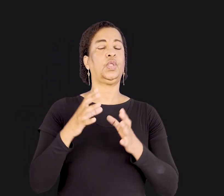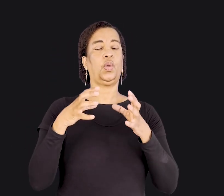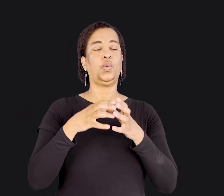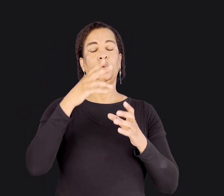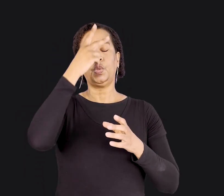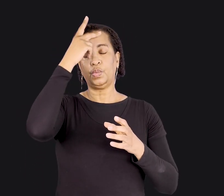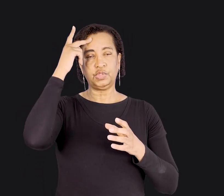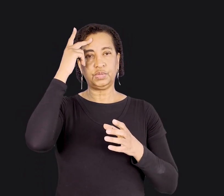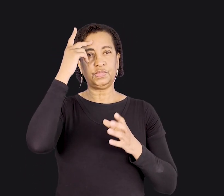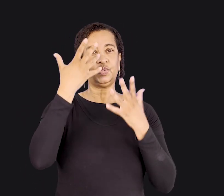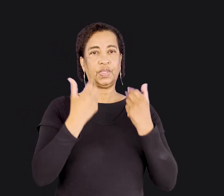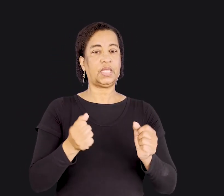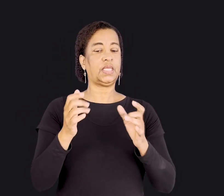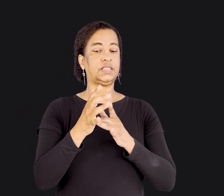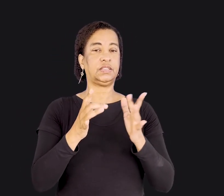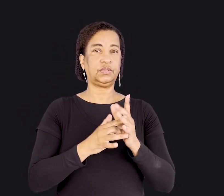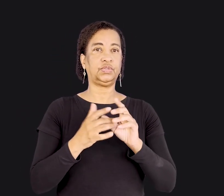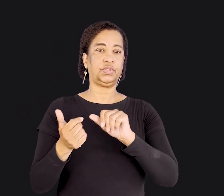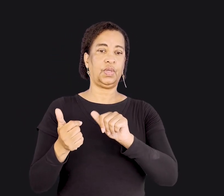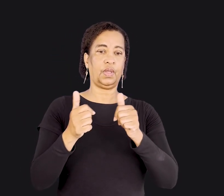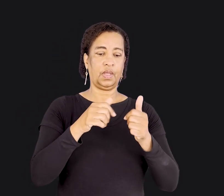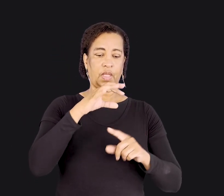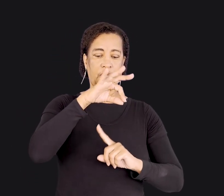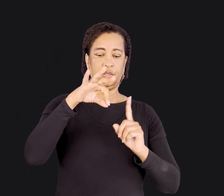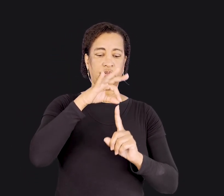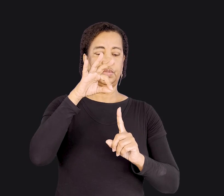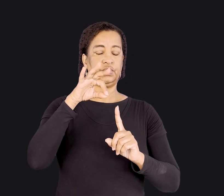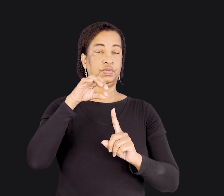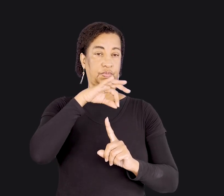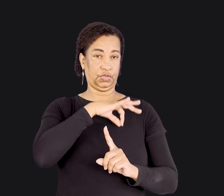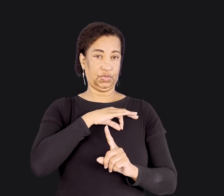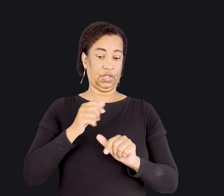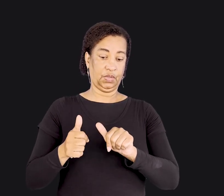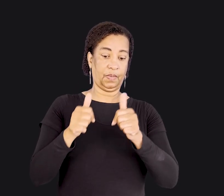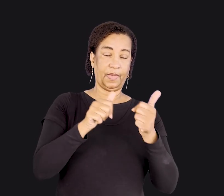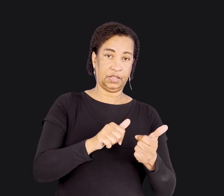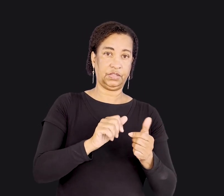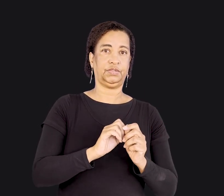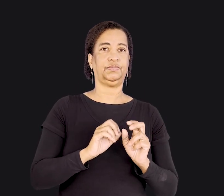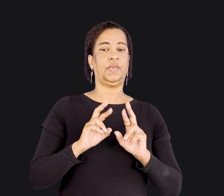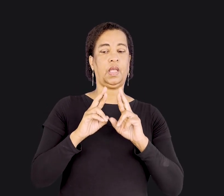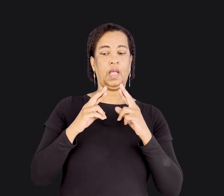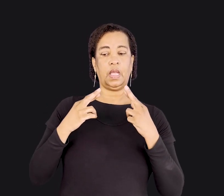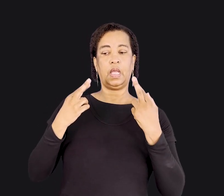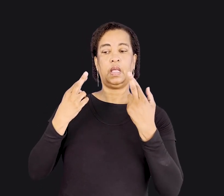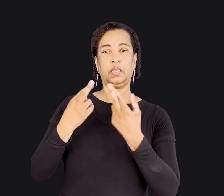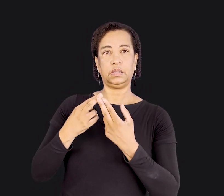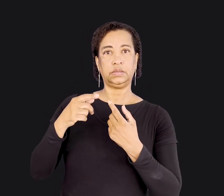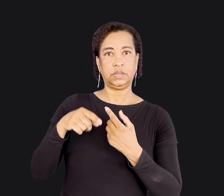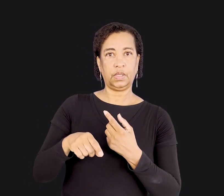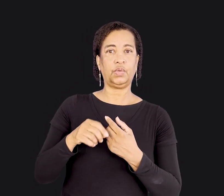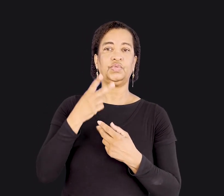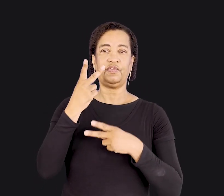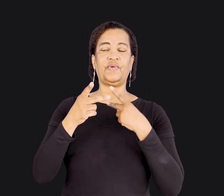converte e o Espírito Santo as batiza em Cristo. Elas se reúnem e se autodenominam